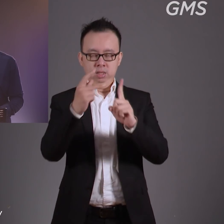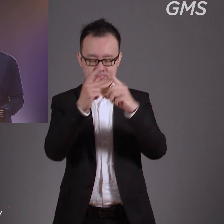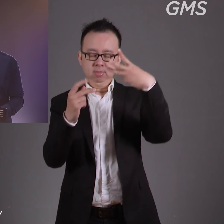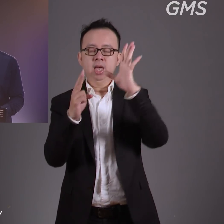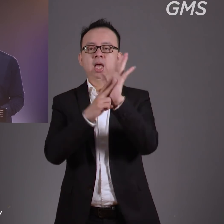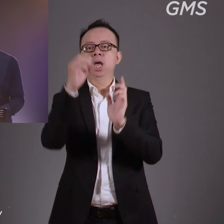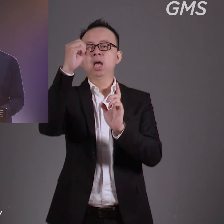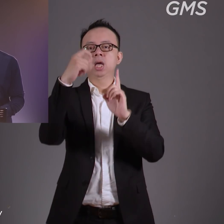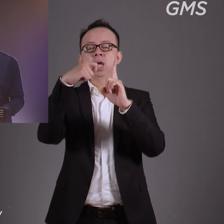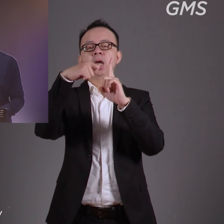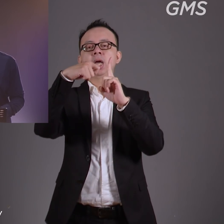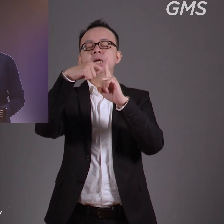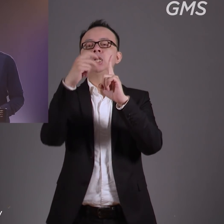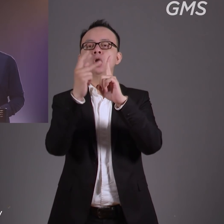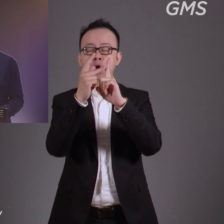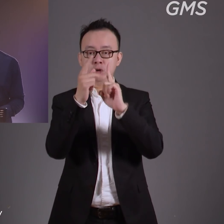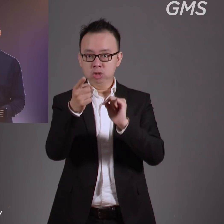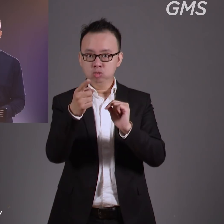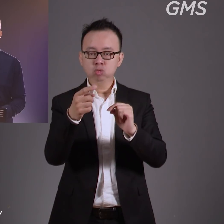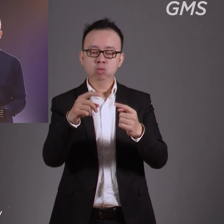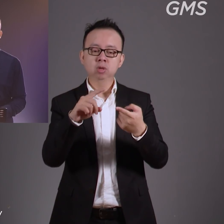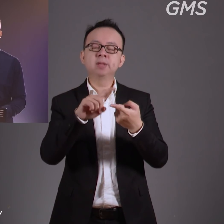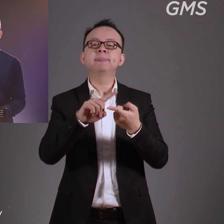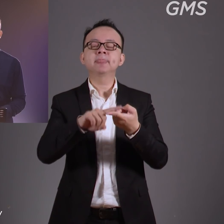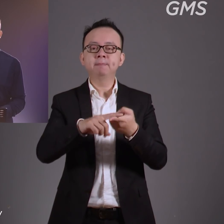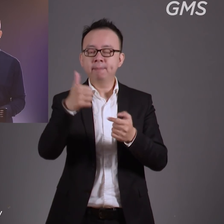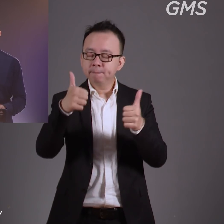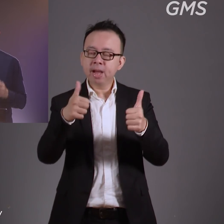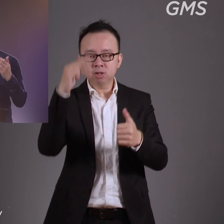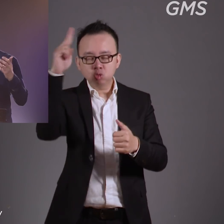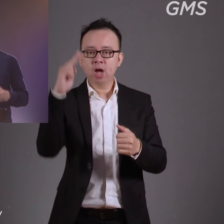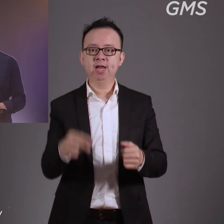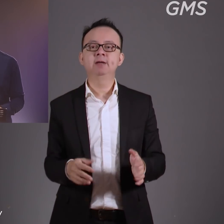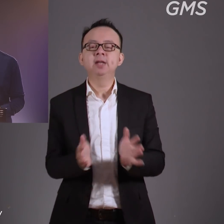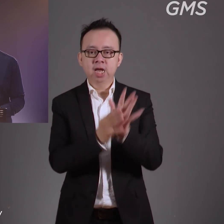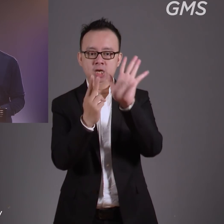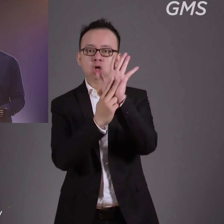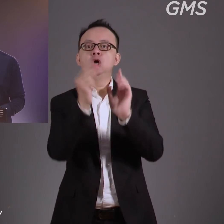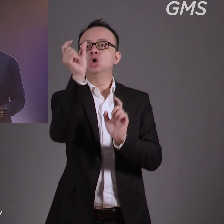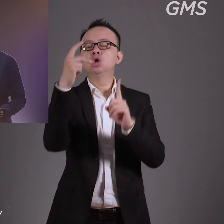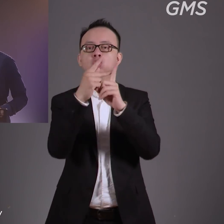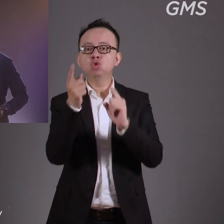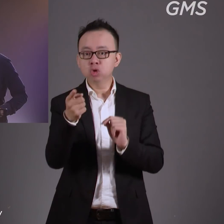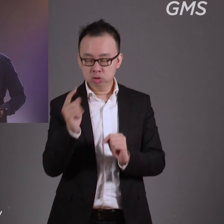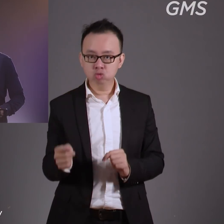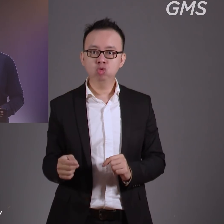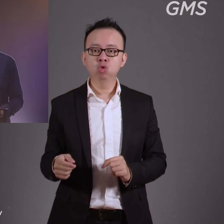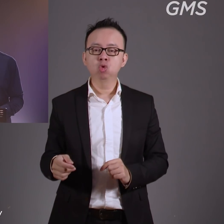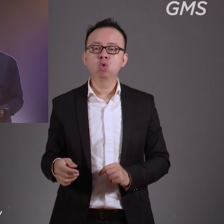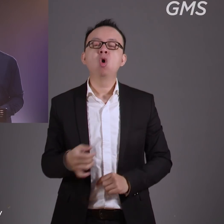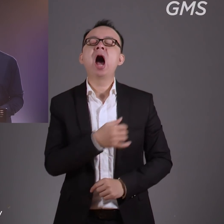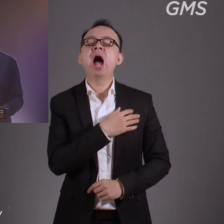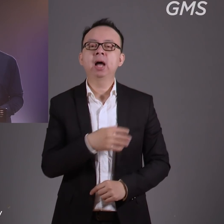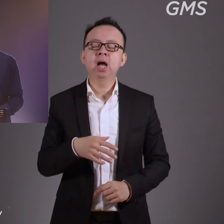God, Nuh is a man of God. Henok itu seorang sahabat Tuhan, Nuh seorang hamba Tuhan.